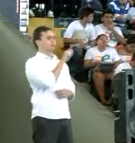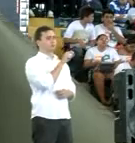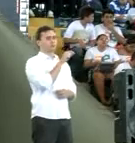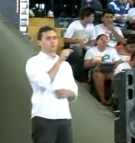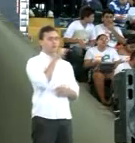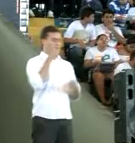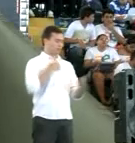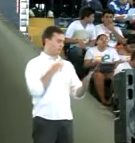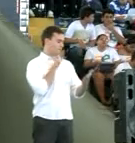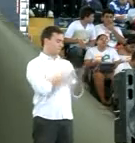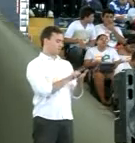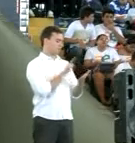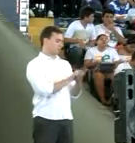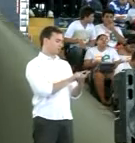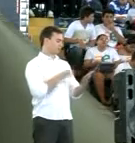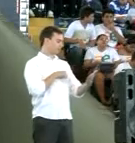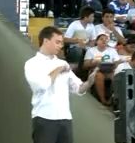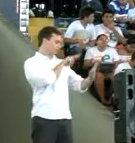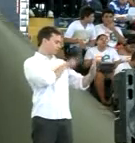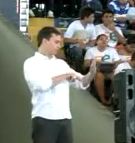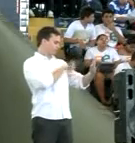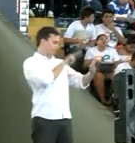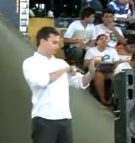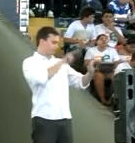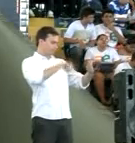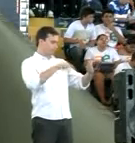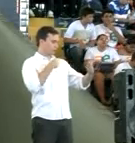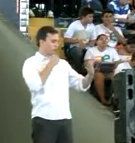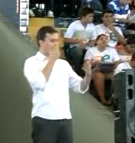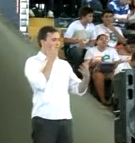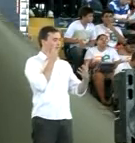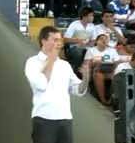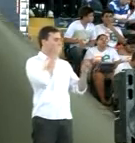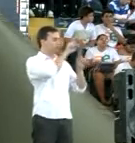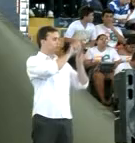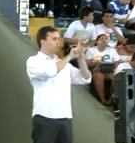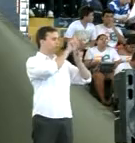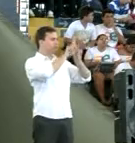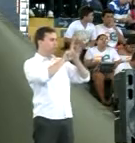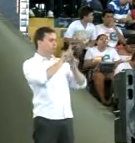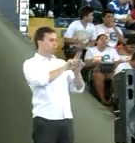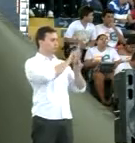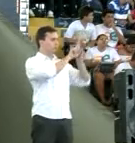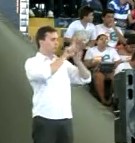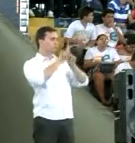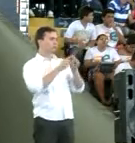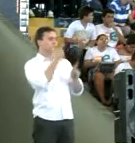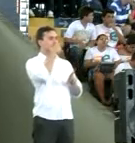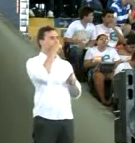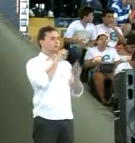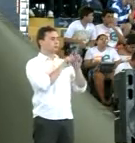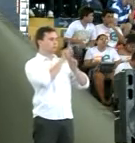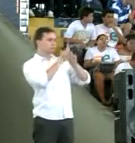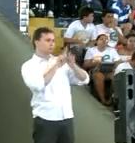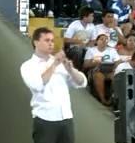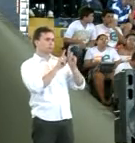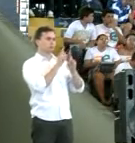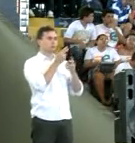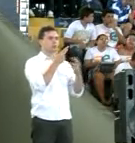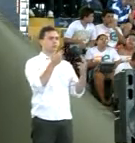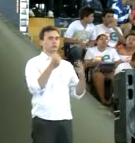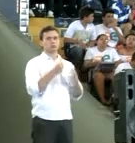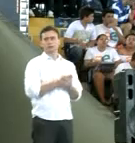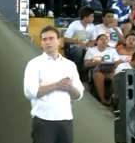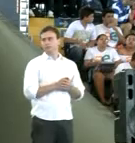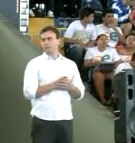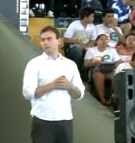peguei uma folha com todas as concorrências e simplesmente, pessoal, tampei o nome